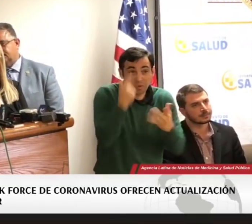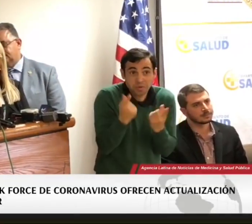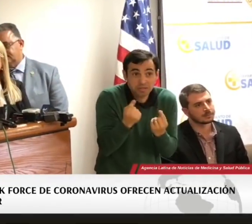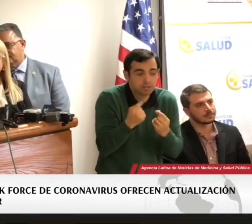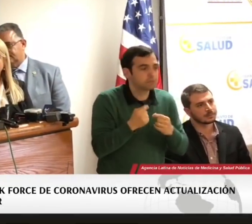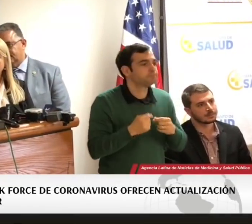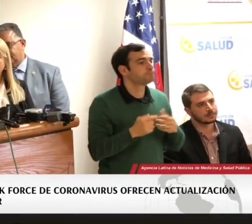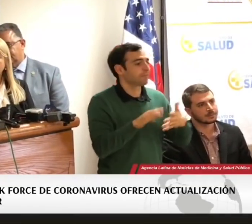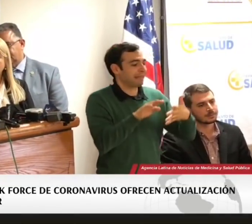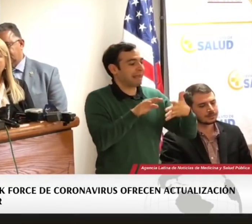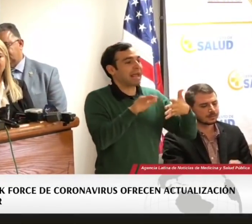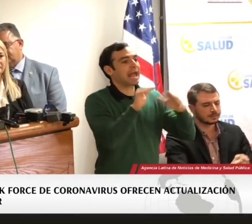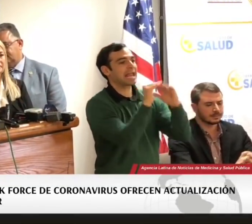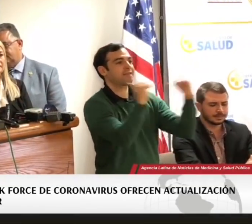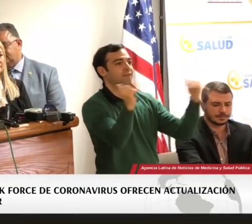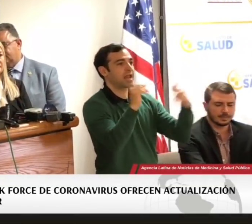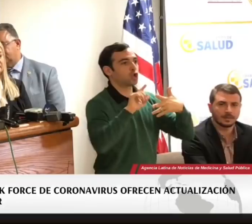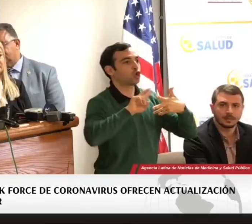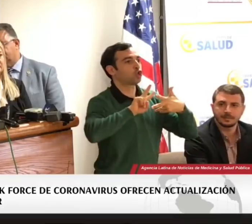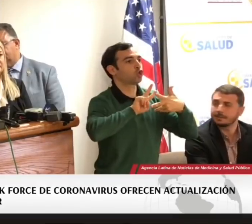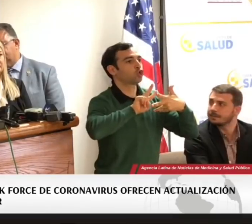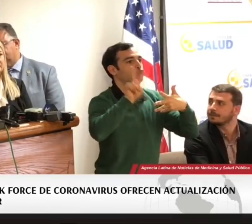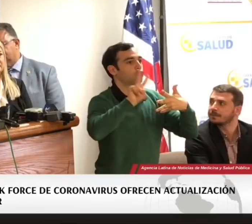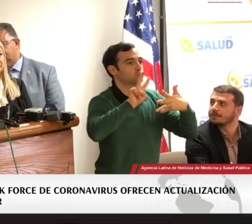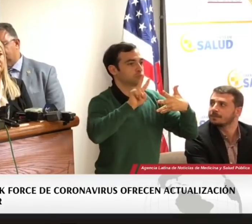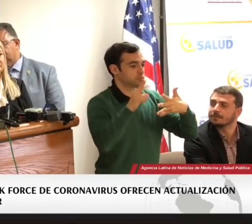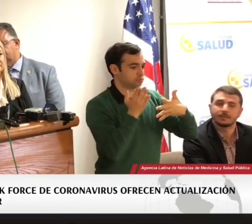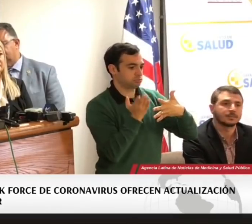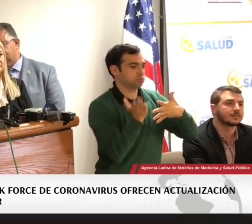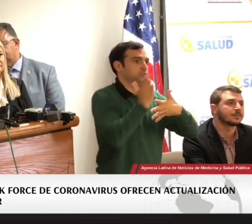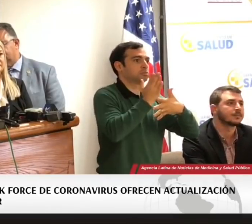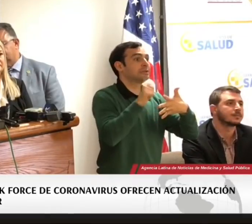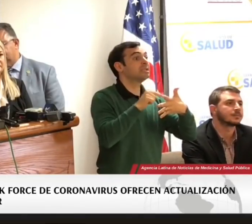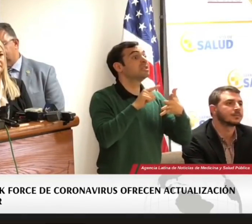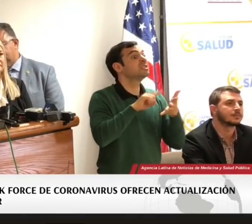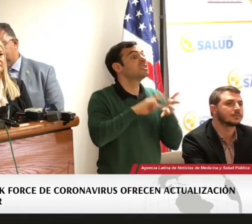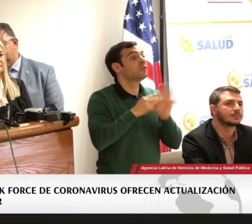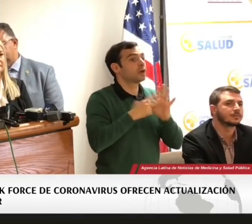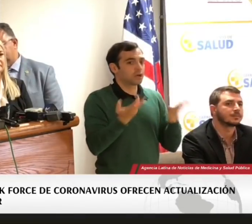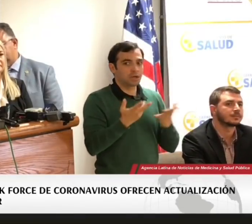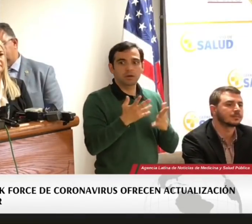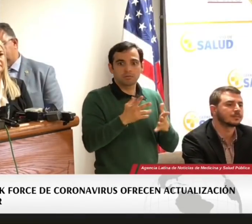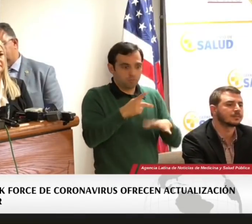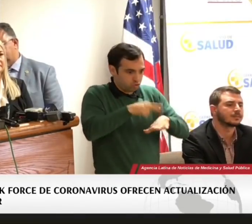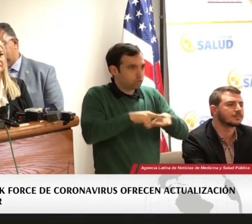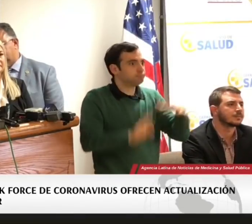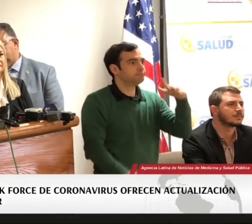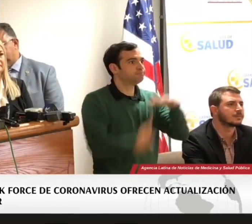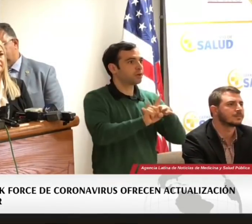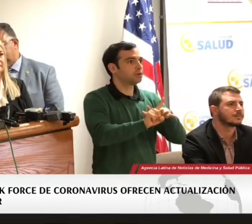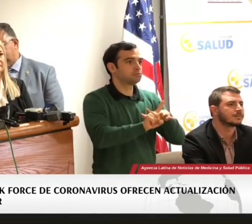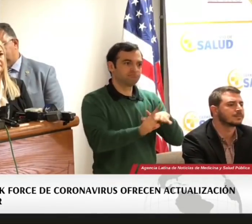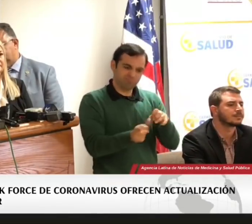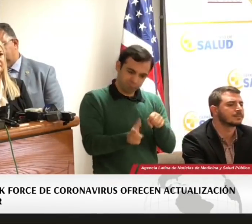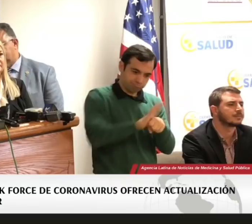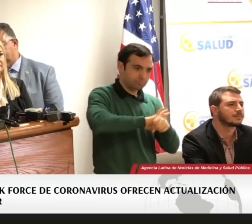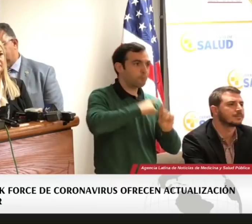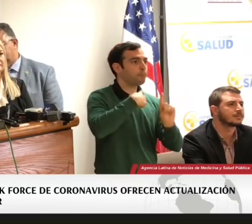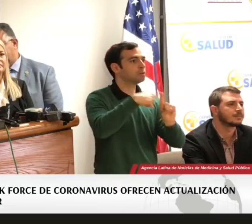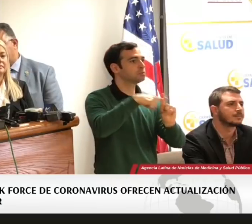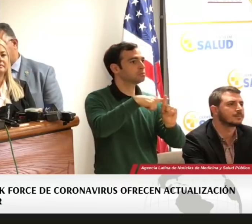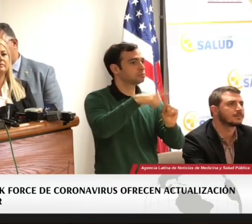2 significa pues la confirmación, ¿verdad?, de un caso entonces en Puerto Rico. Siempre la comunicación de riesgo, la